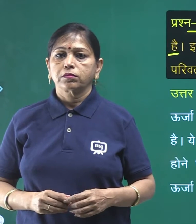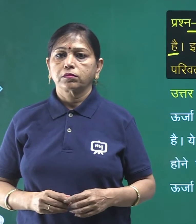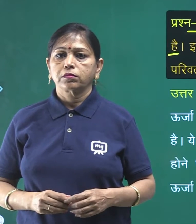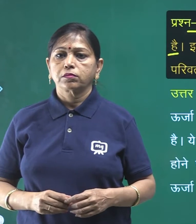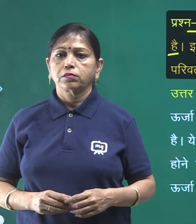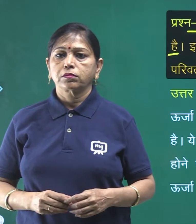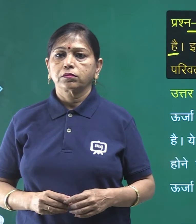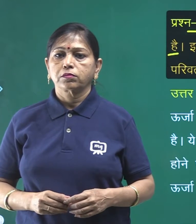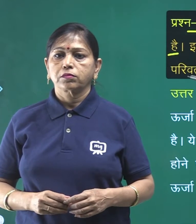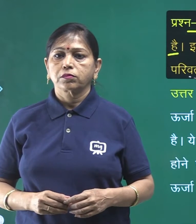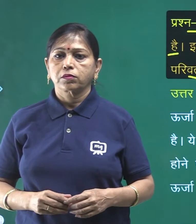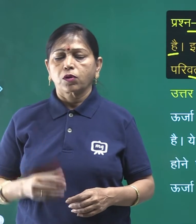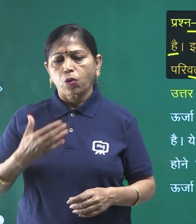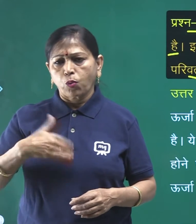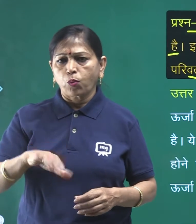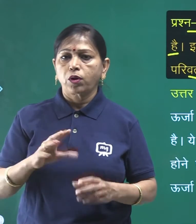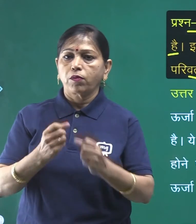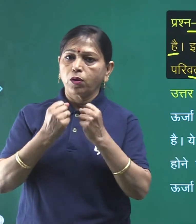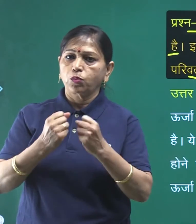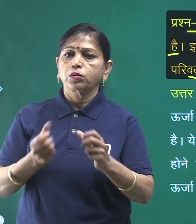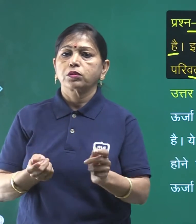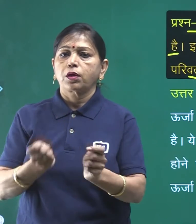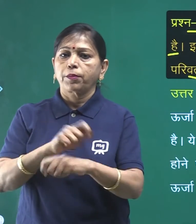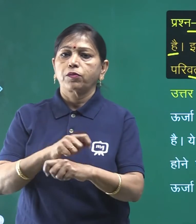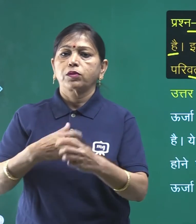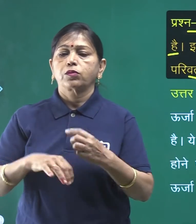होने वाले ऊर्जा परिवर्तनों का